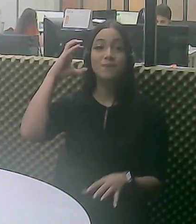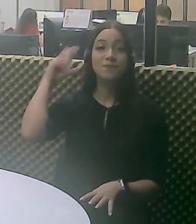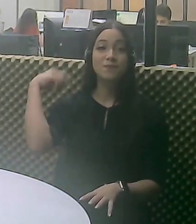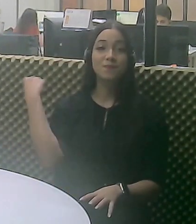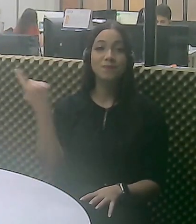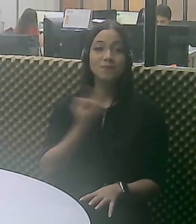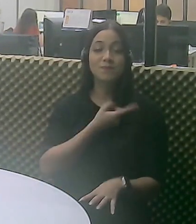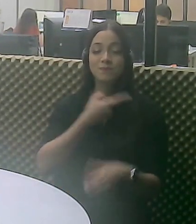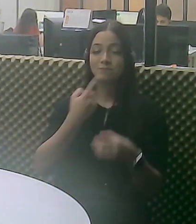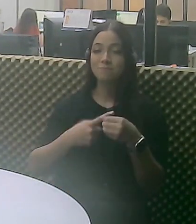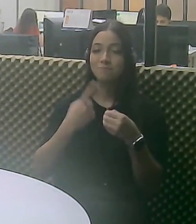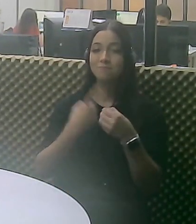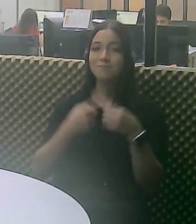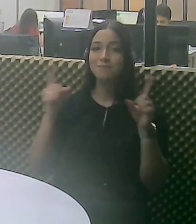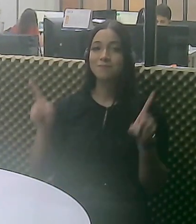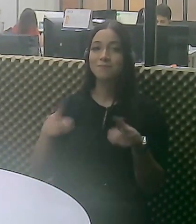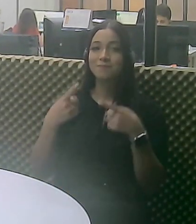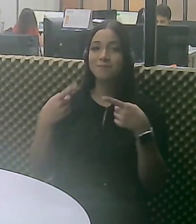Rádio Nossa Cidade.